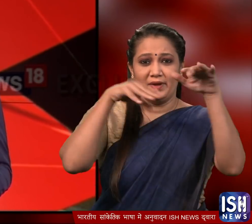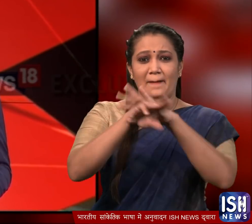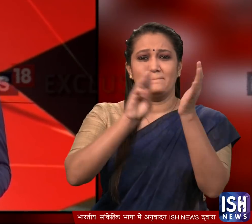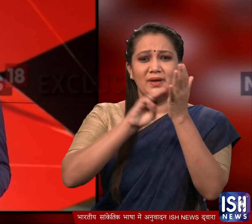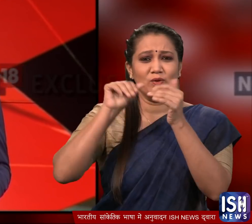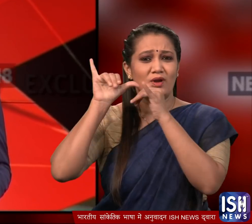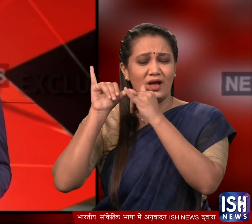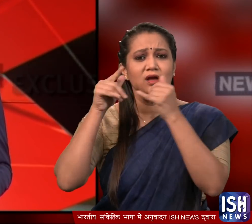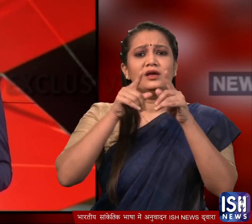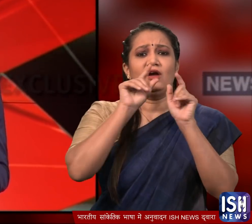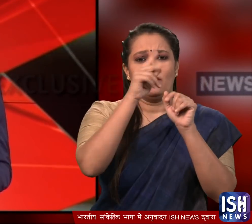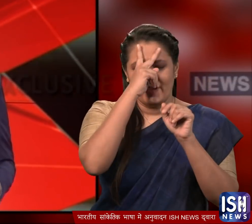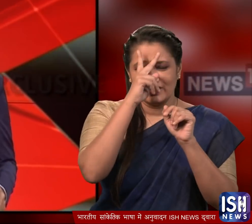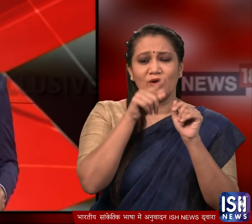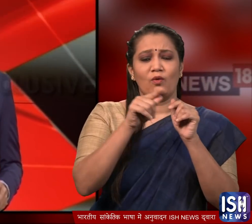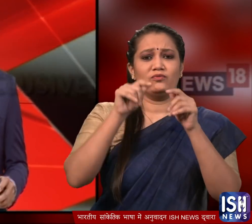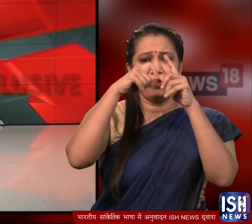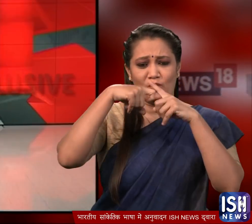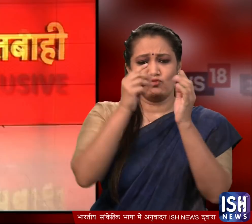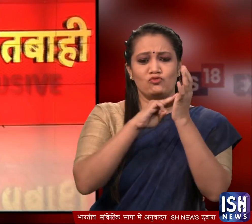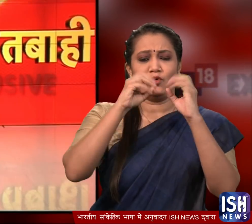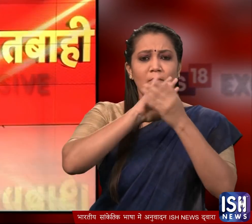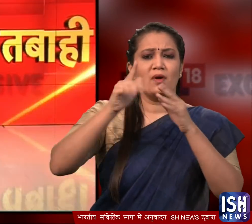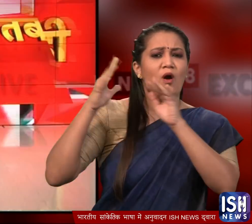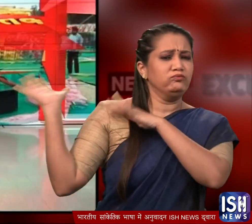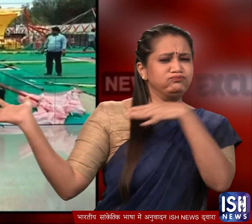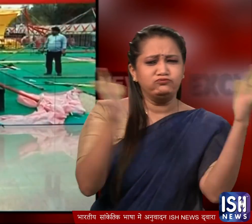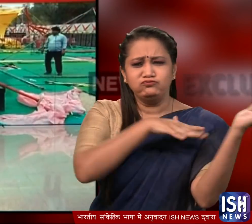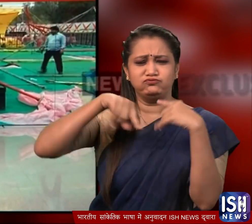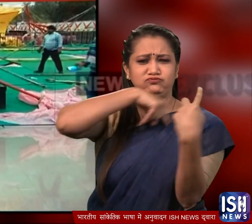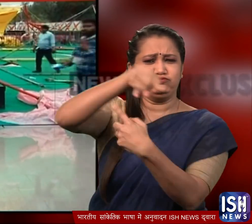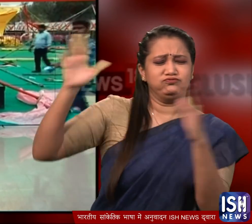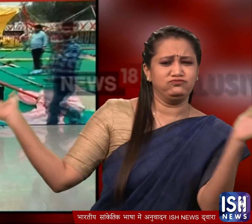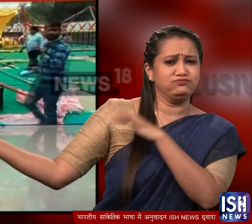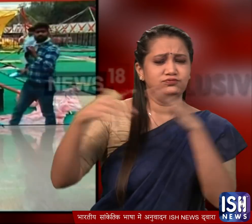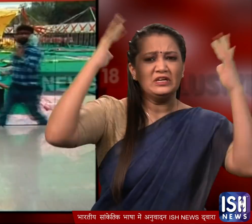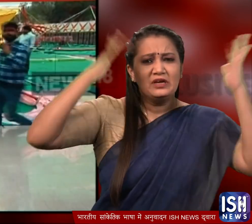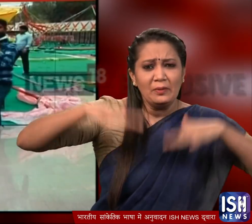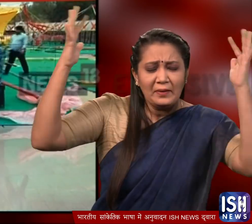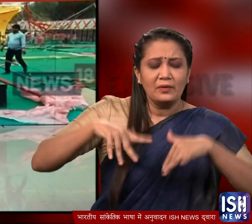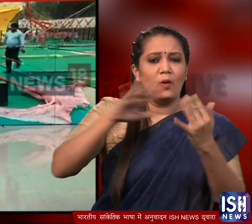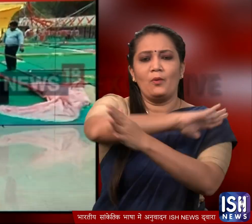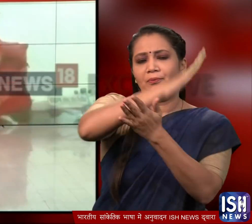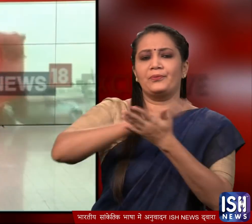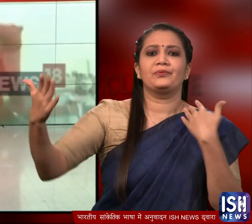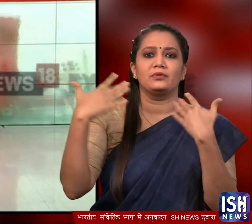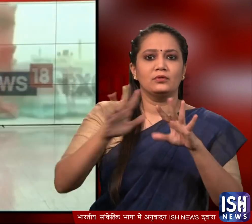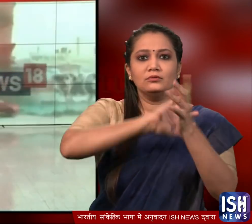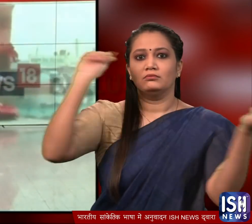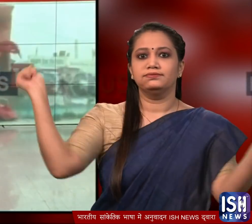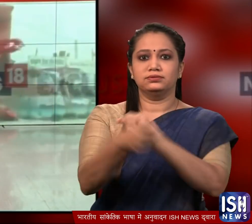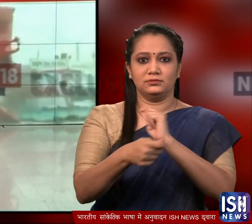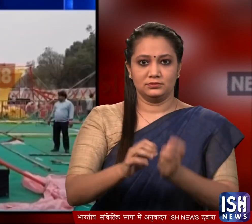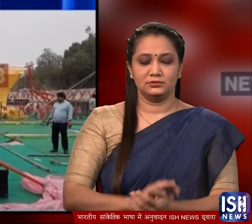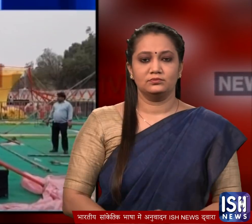उत्तर प्रदेश के मथुरा में चल रहे वैष्णव कुंभ में आंधी ने तबाही मचा दी। तेज हवाओं के साथ वहां बारिश भी हुई, जिससे वैष्णव कुंभ का नक्शा ही